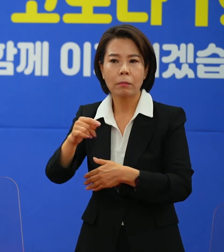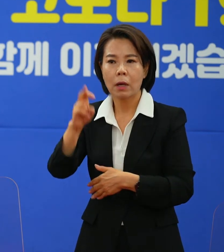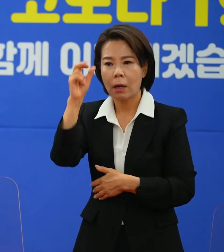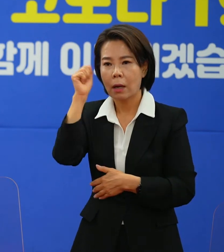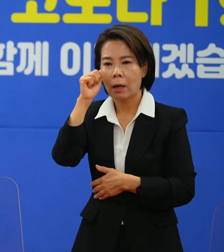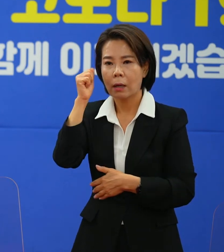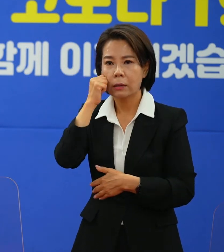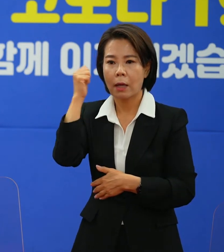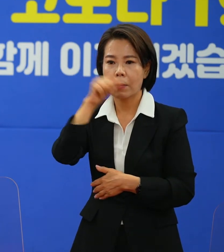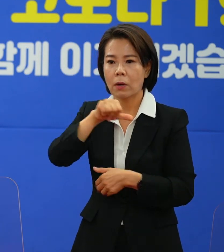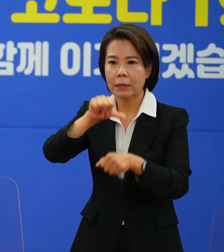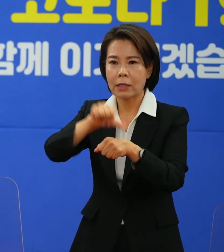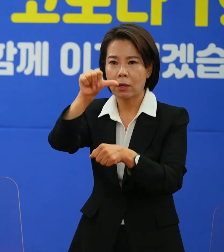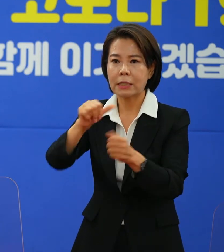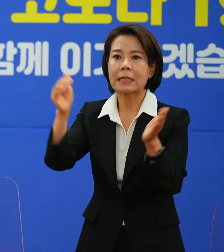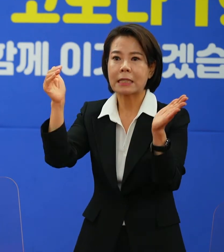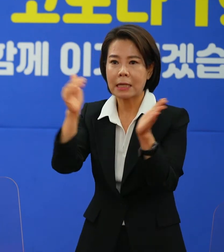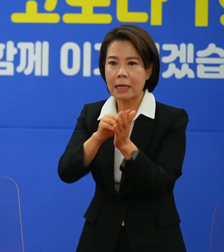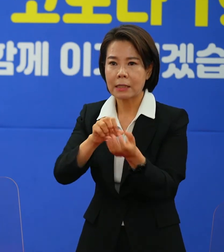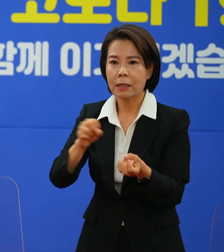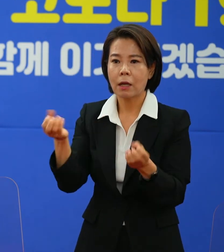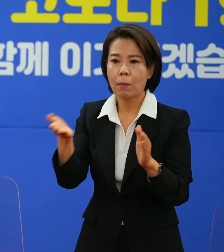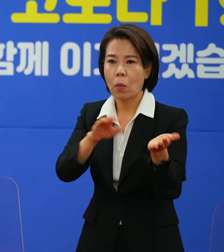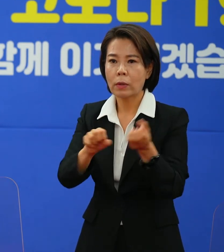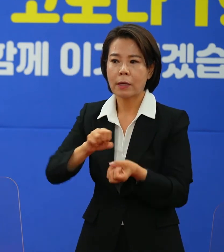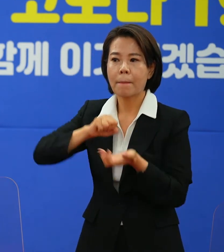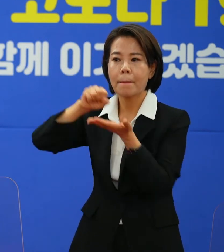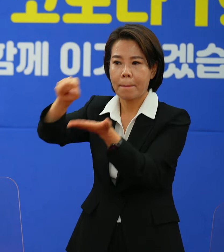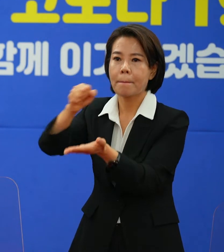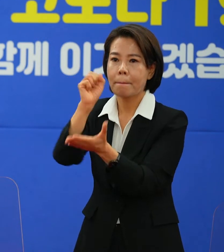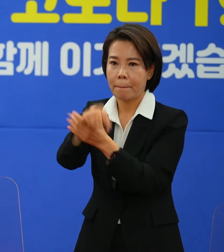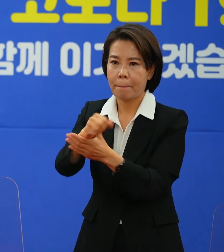오전 5시까지 포장, 배달만 허용이 됩니다.